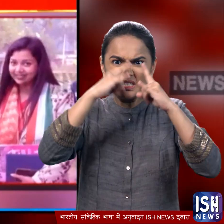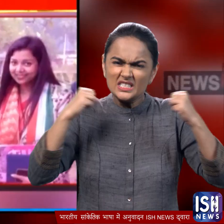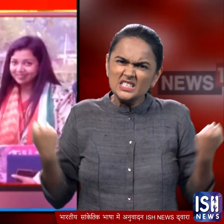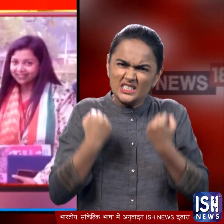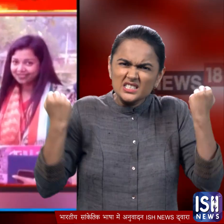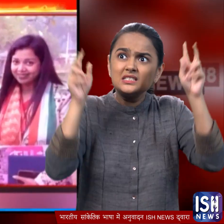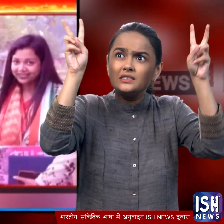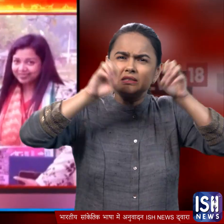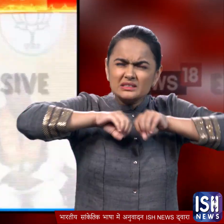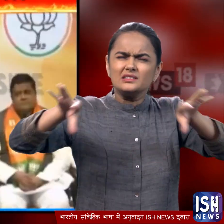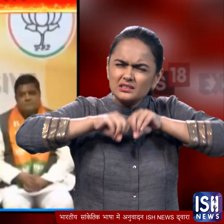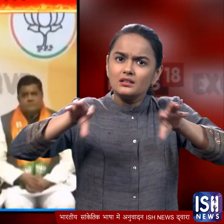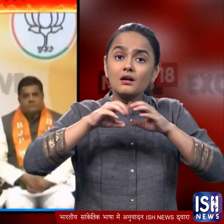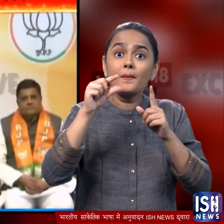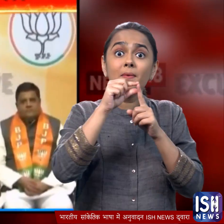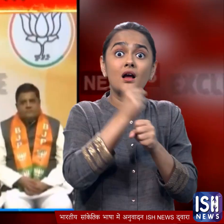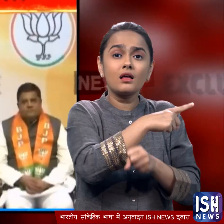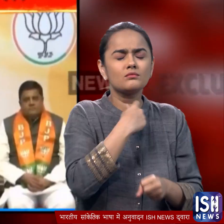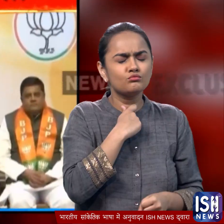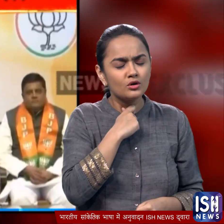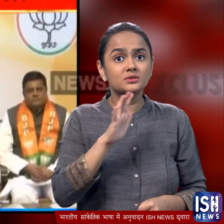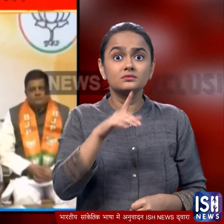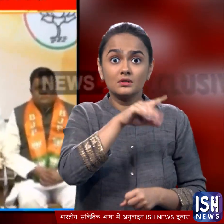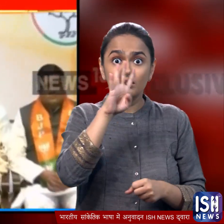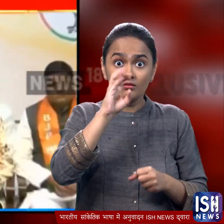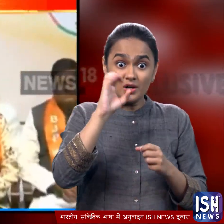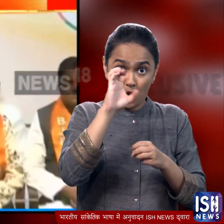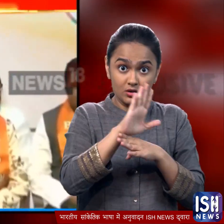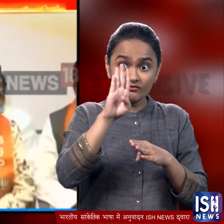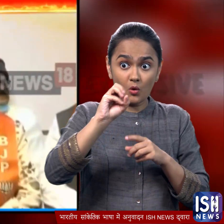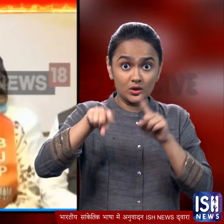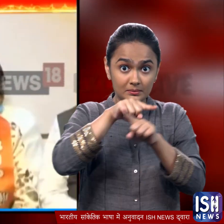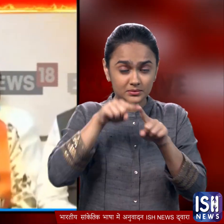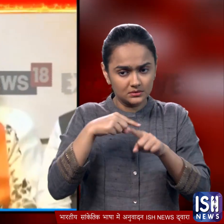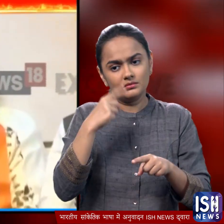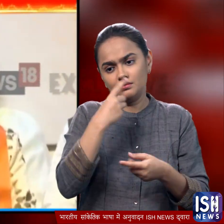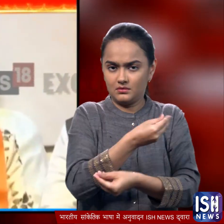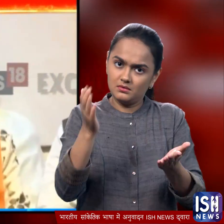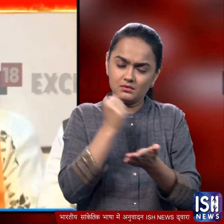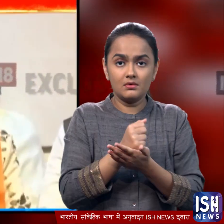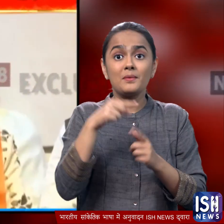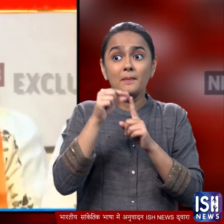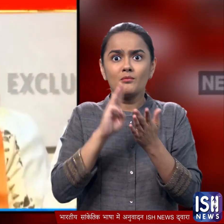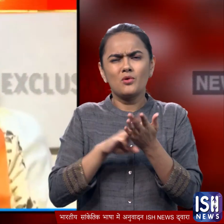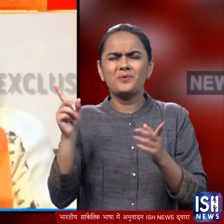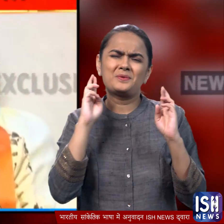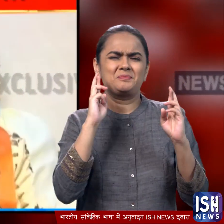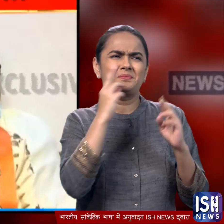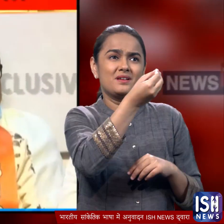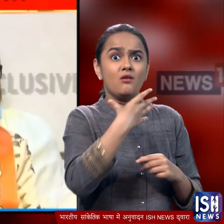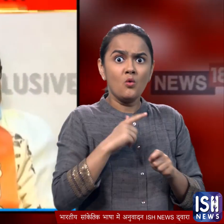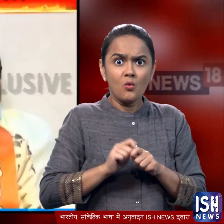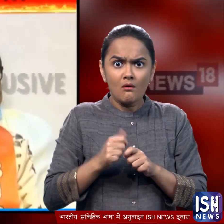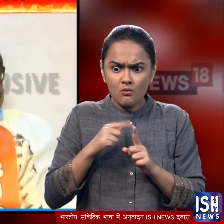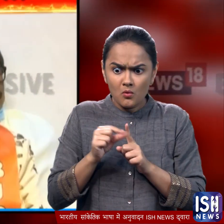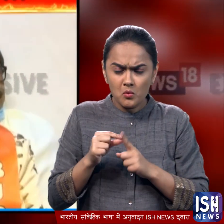को जोर शोर से चला रही थी। प्रियंका गांधी ने वादा किया था कि कांग्रेस में 40% महिलाओं को टिकट मिलेगा और प्रियंका मौर्य को भी उम्मीद थी